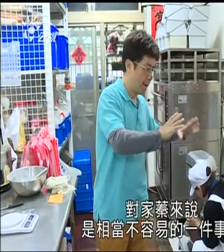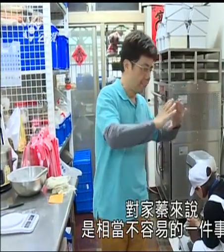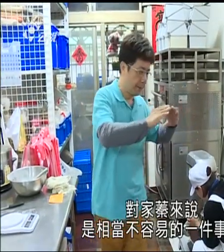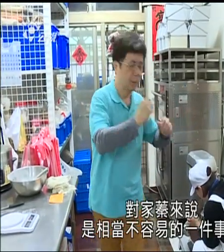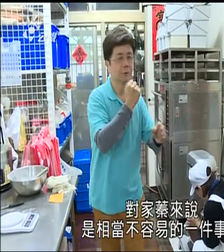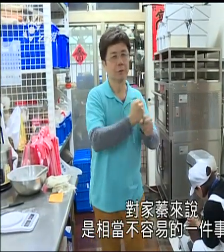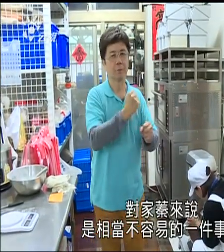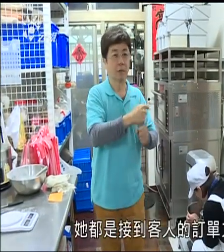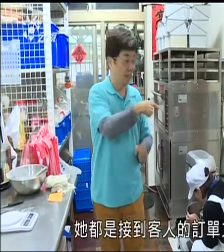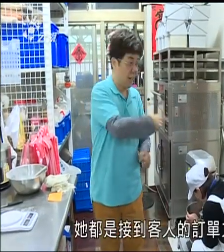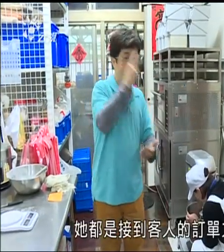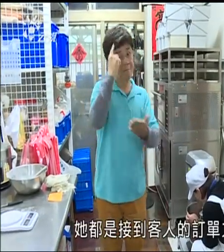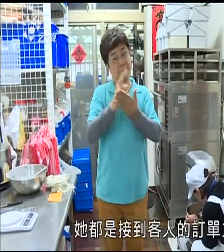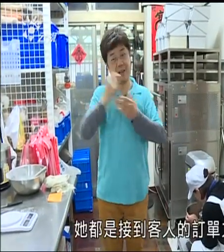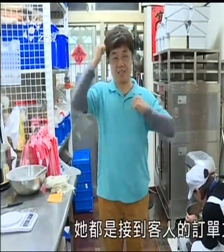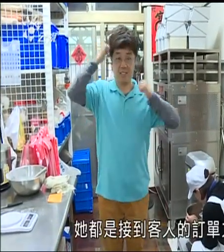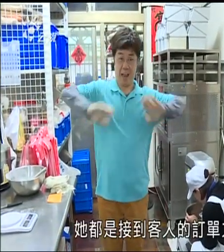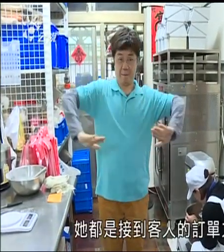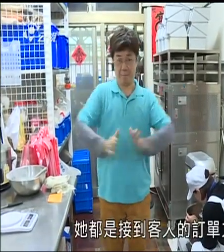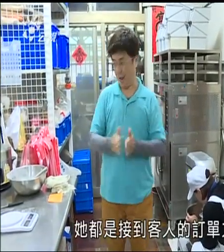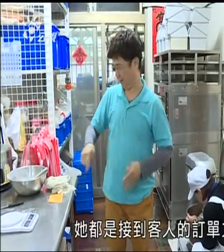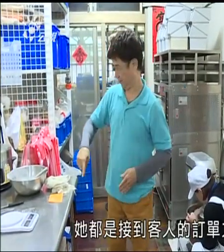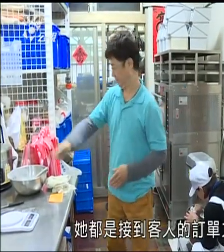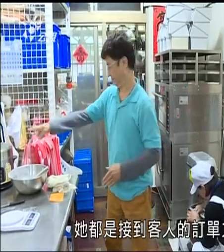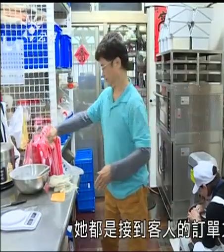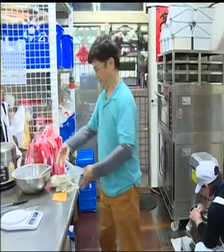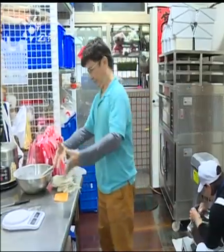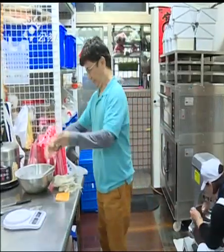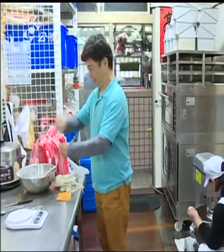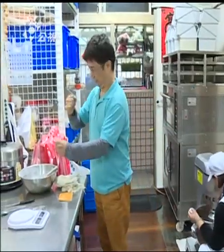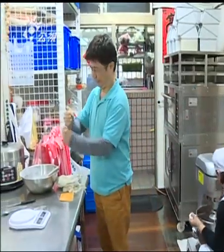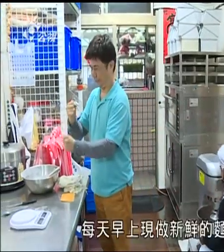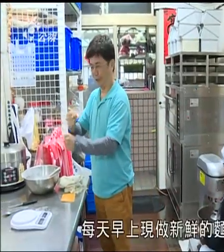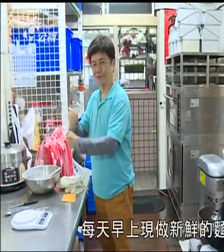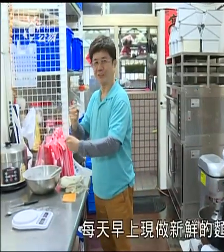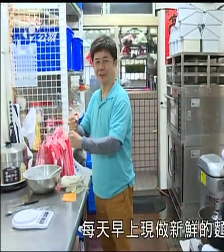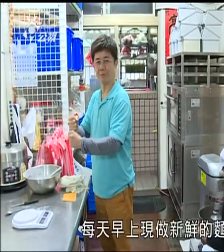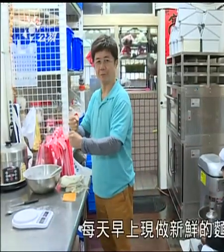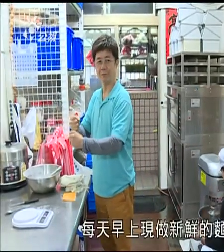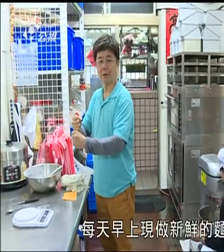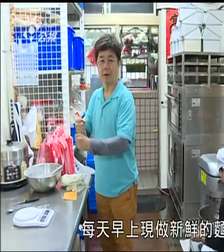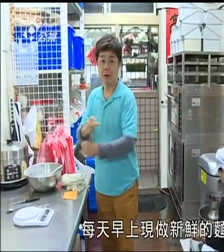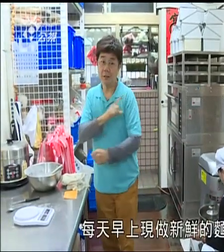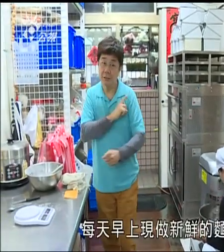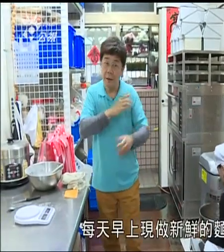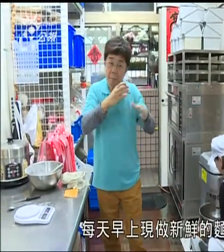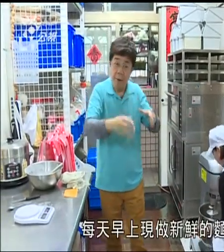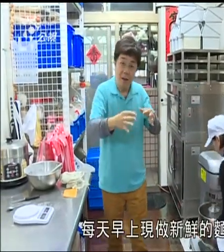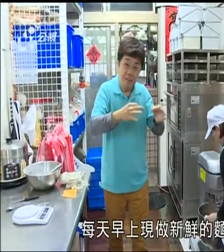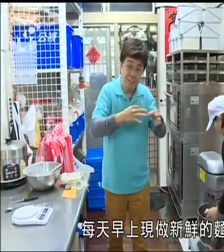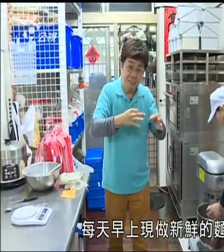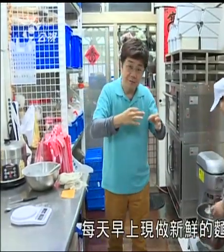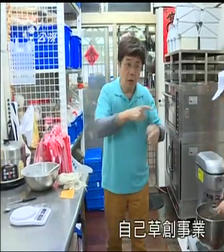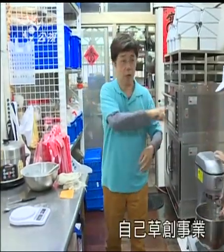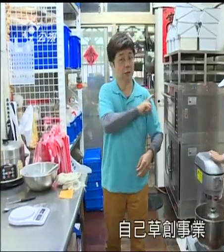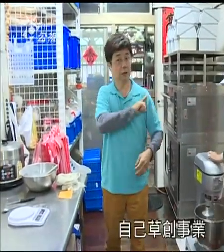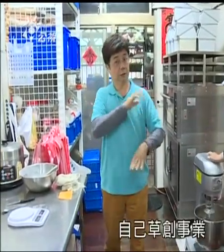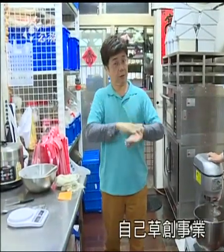情。他都是接到客人的订单之后呢，每天早上啊，现做新鲜的面包，自己草创事